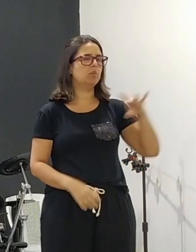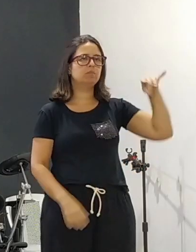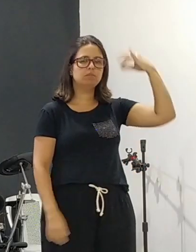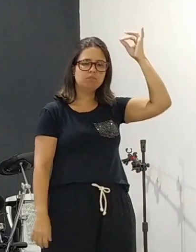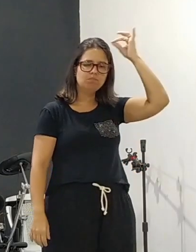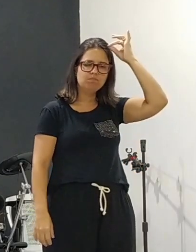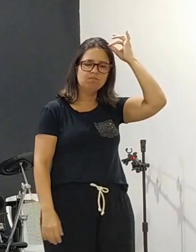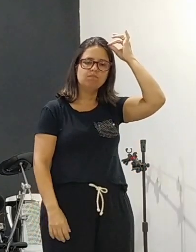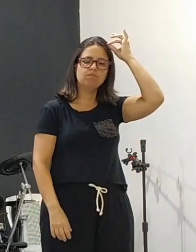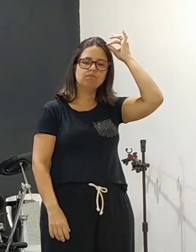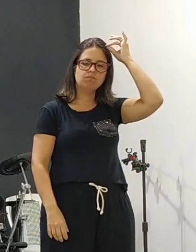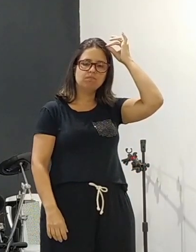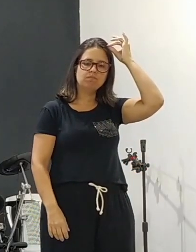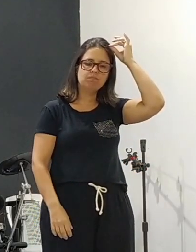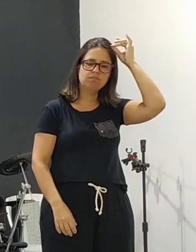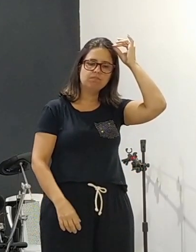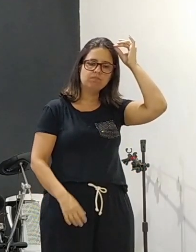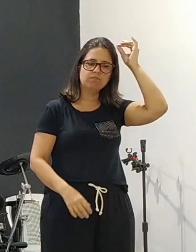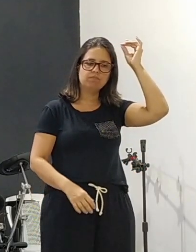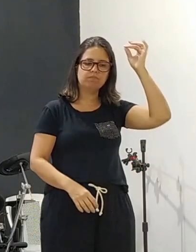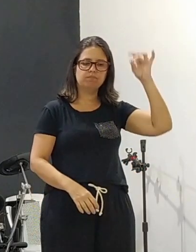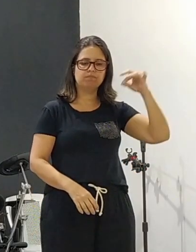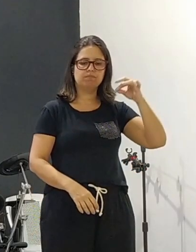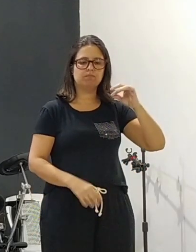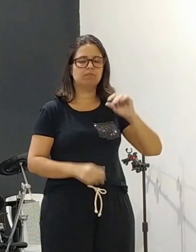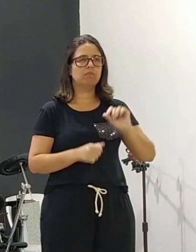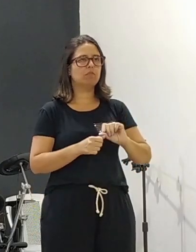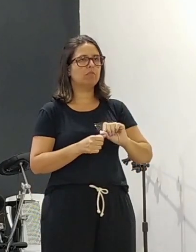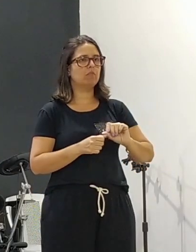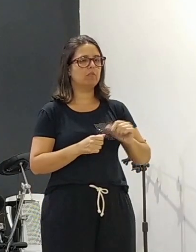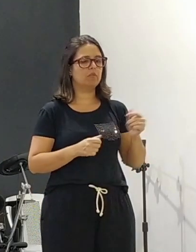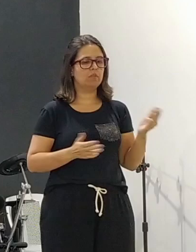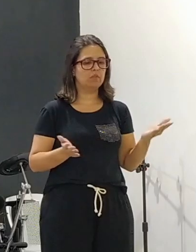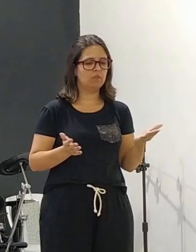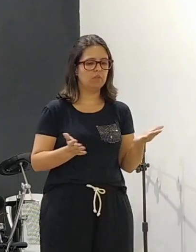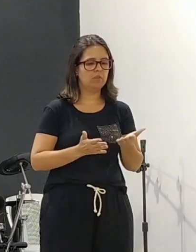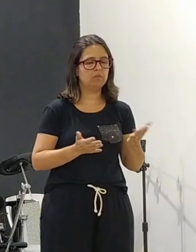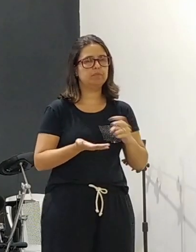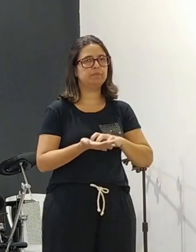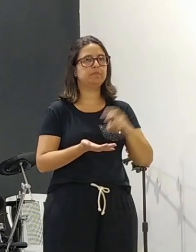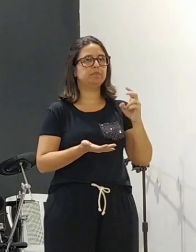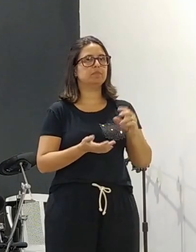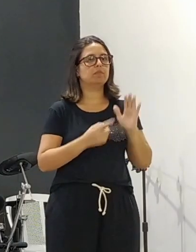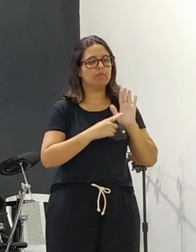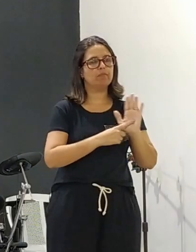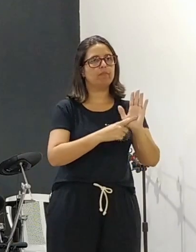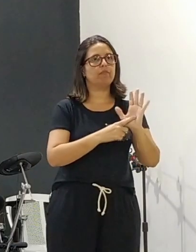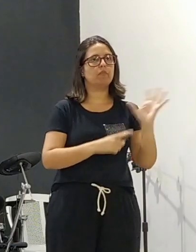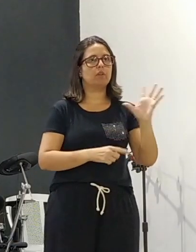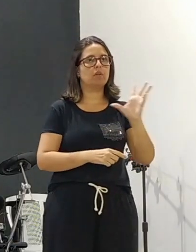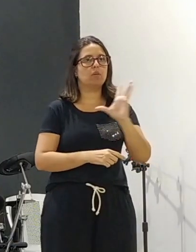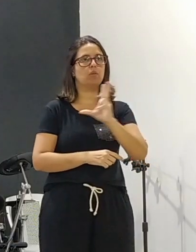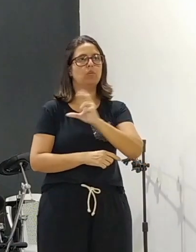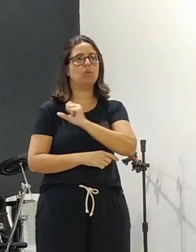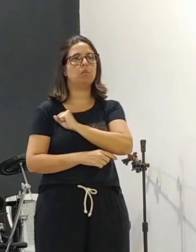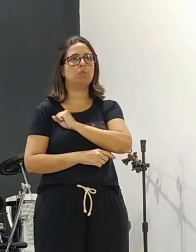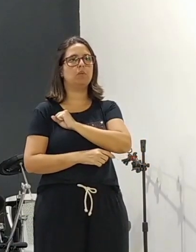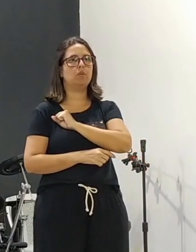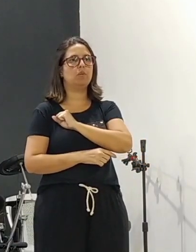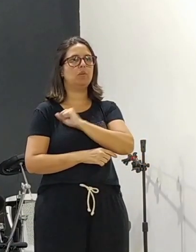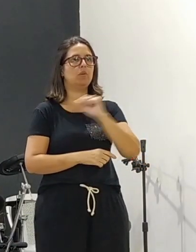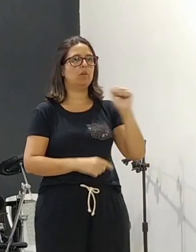Santo fez aqui nesta manhã, com algo assim maravilhoso, nos mostrando que o amor ágape não é o amor do